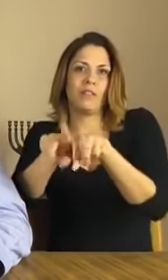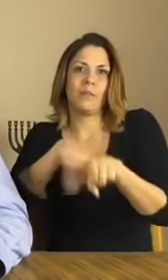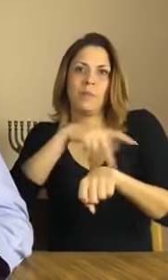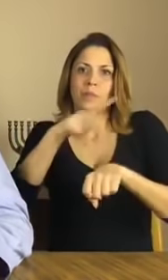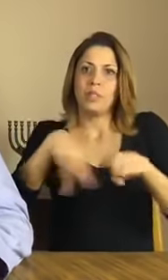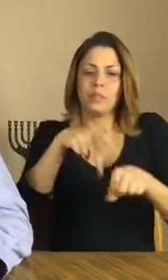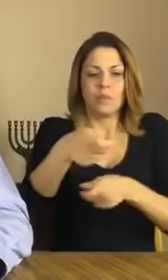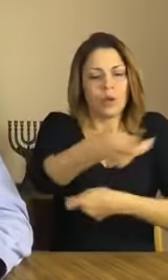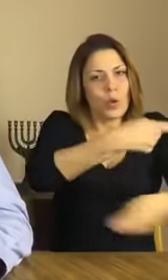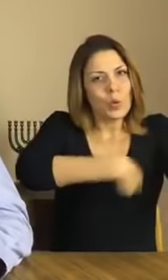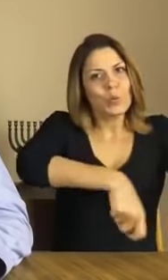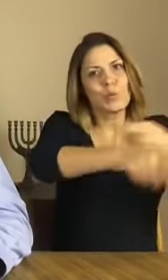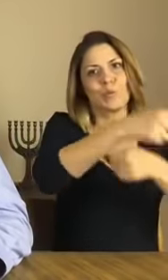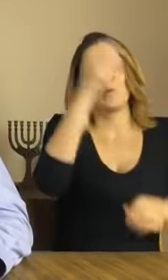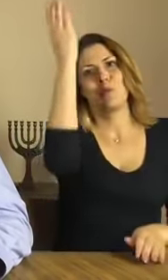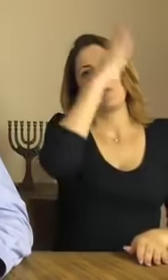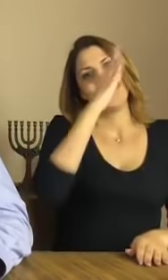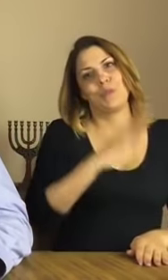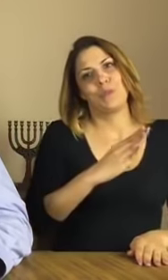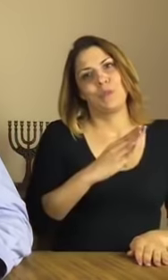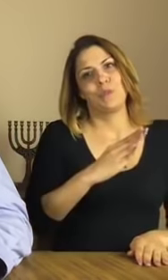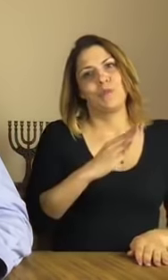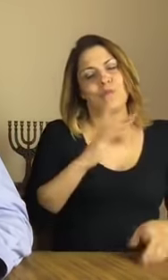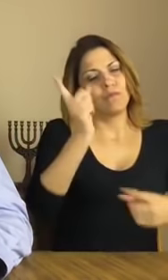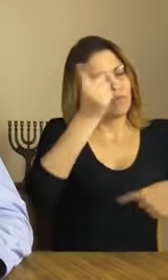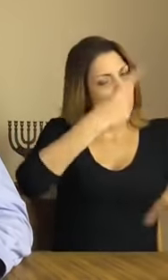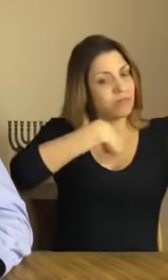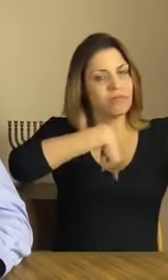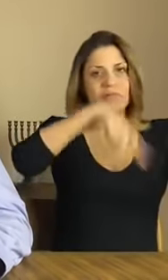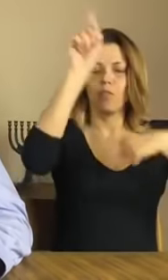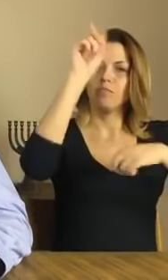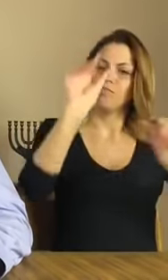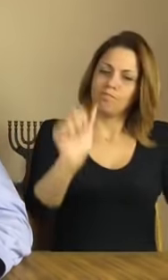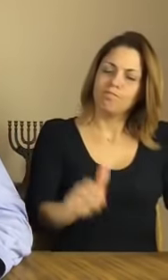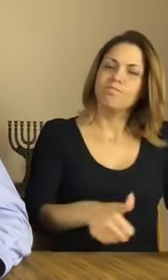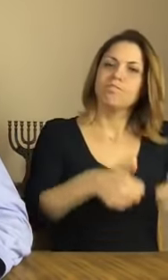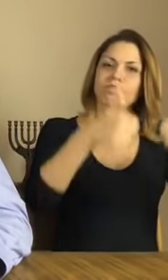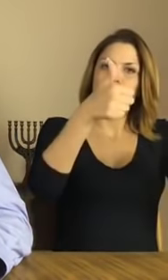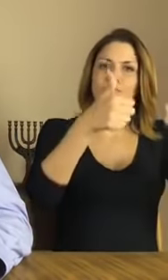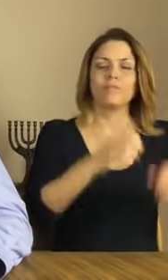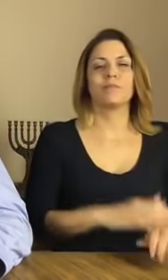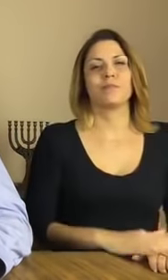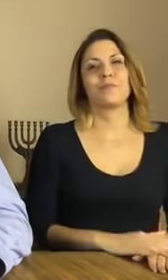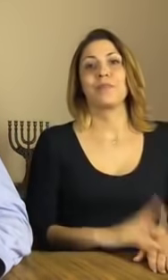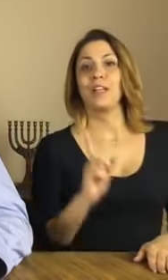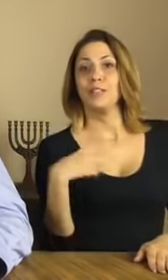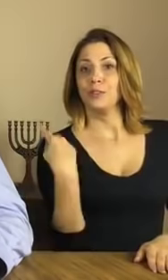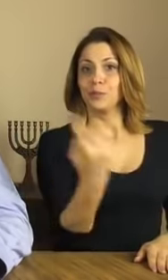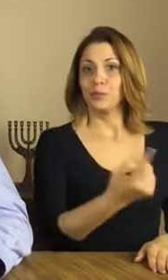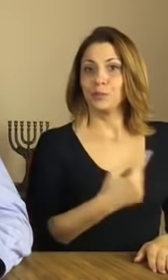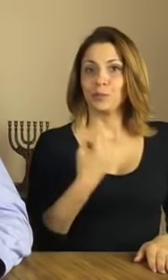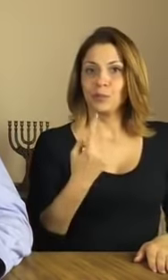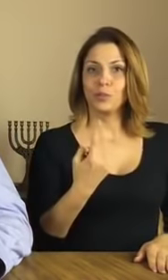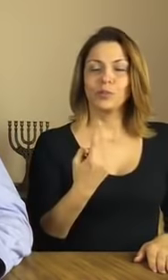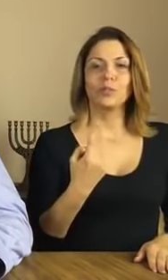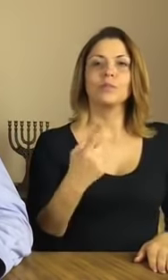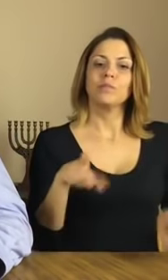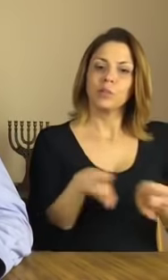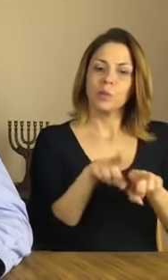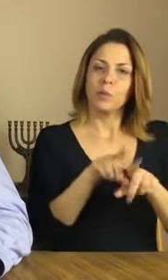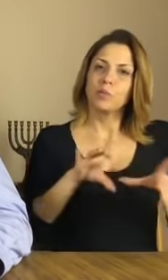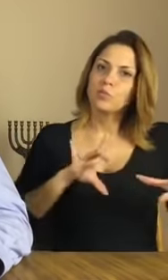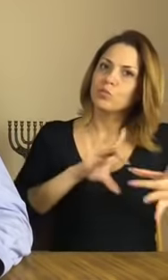economia comece realmente anda nu mas também vamos aqui junto ao ministério da